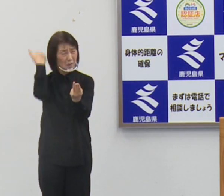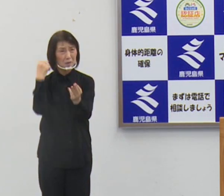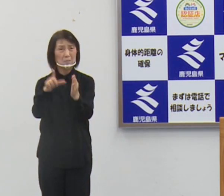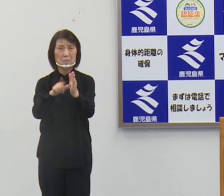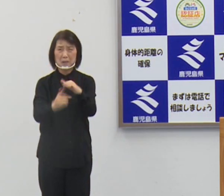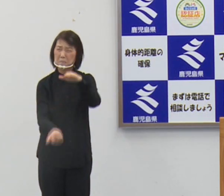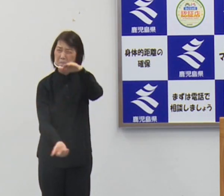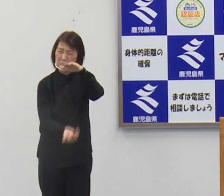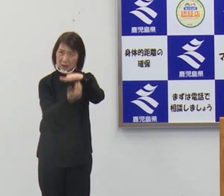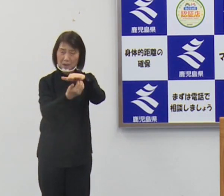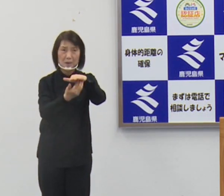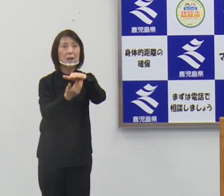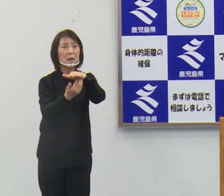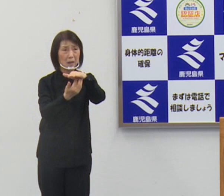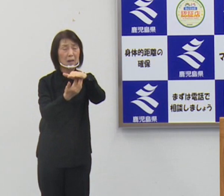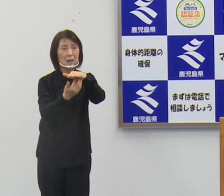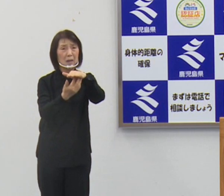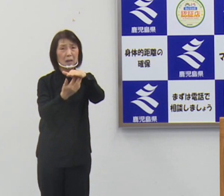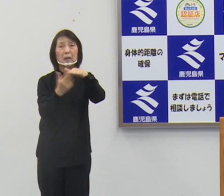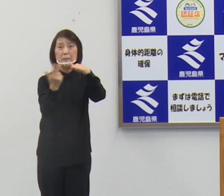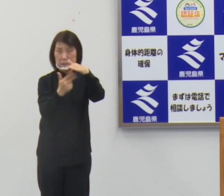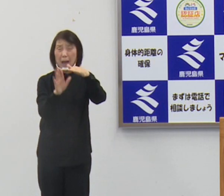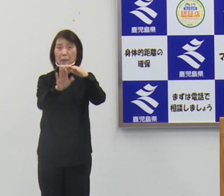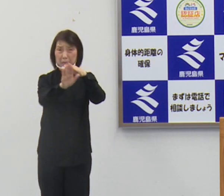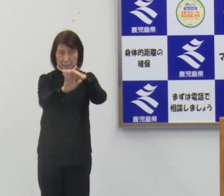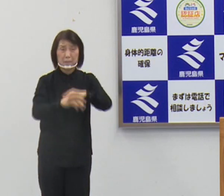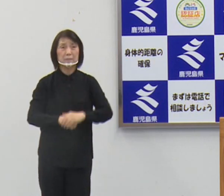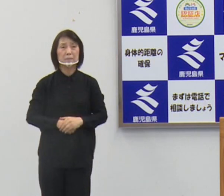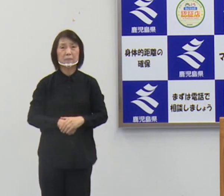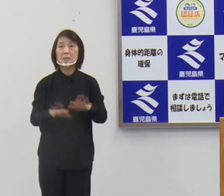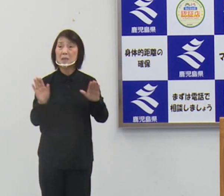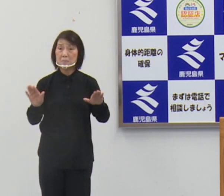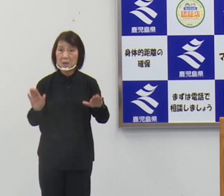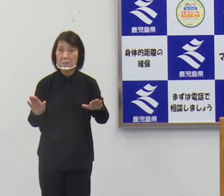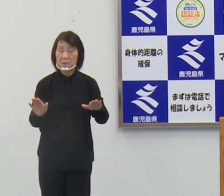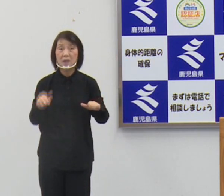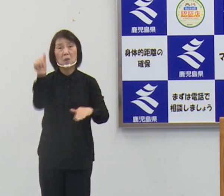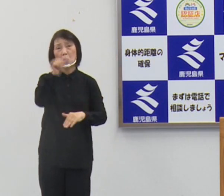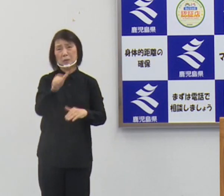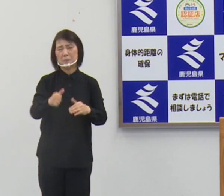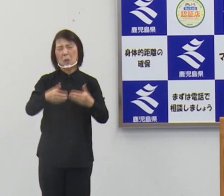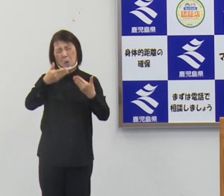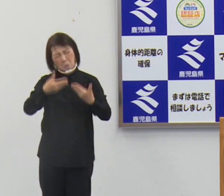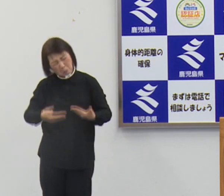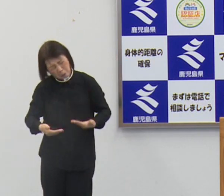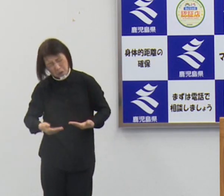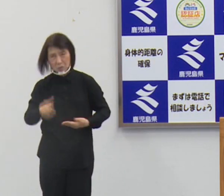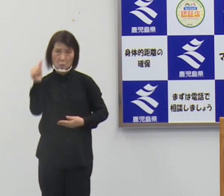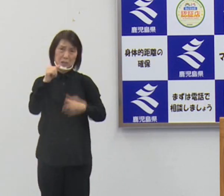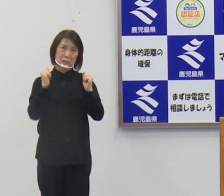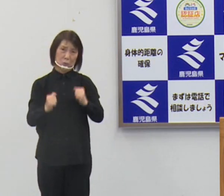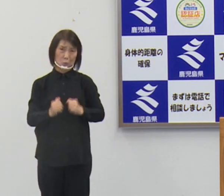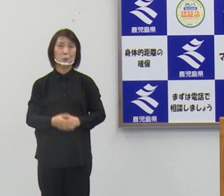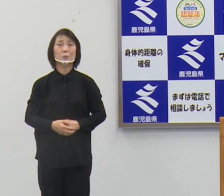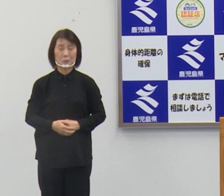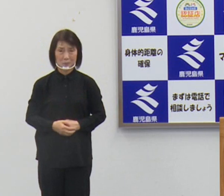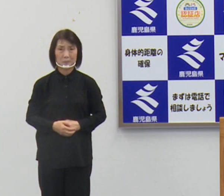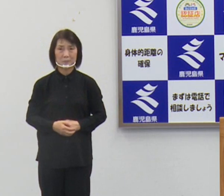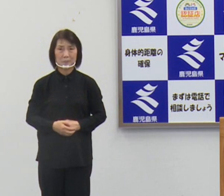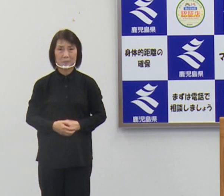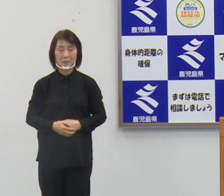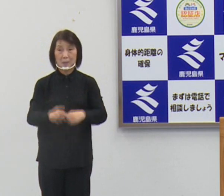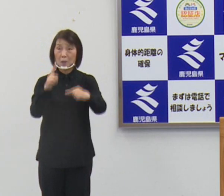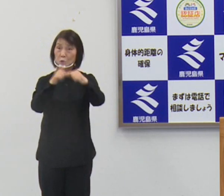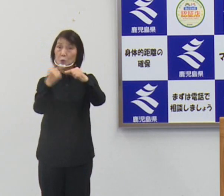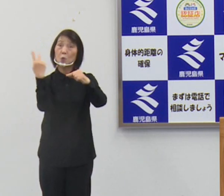過去最多の7人となっており、現在も5人重症者の方がいらっしゃいます。中